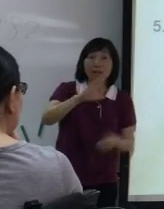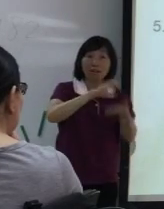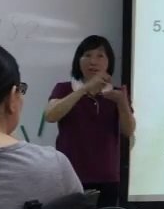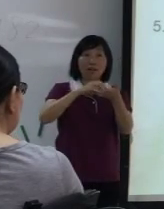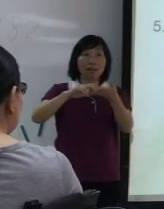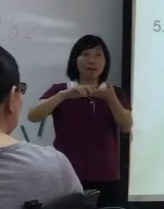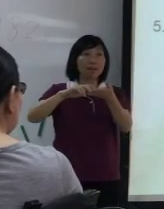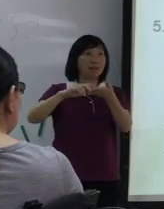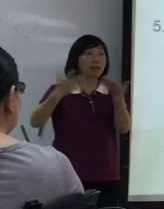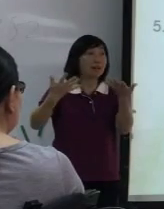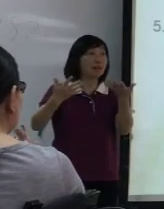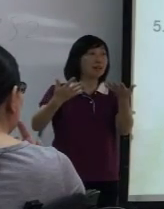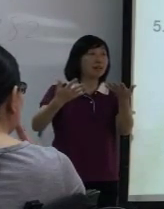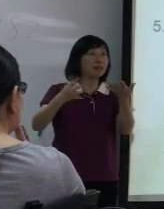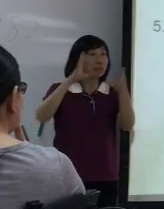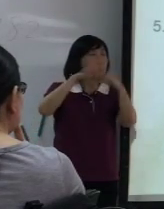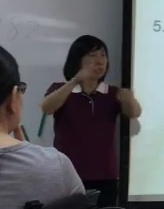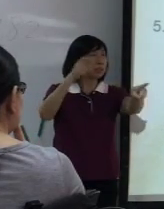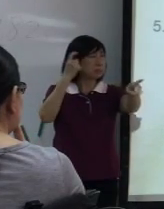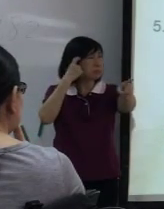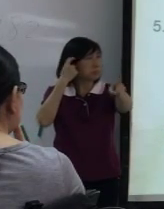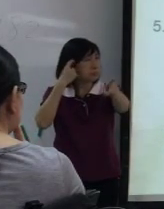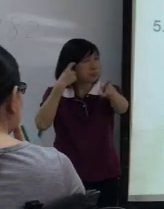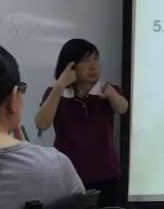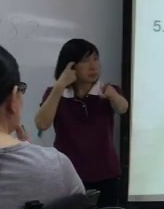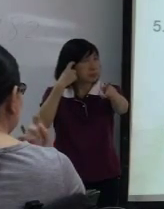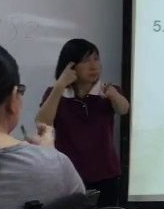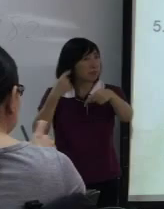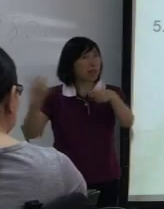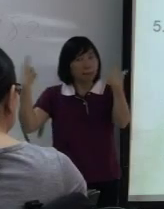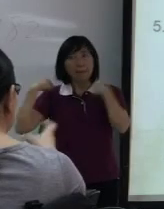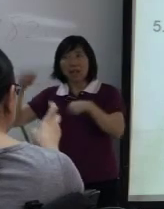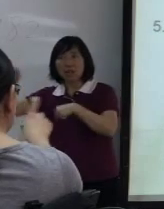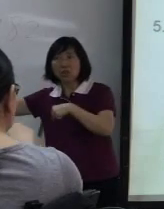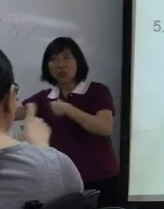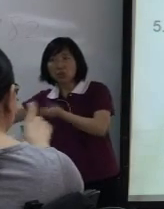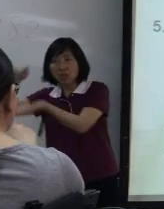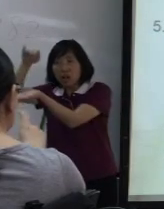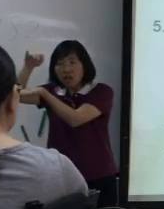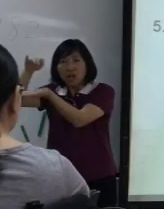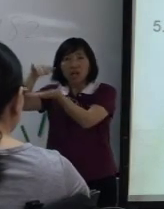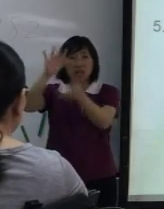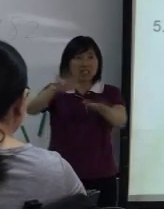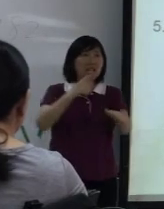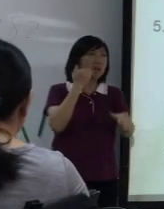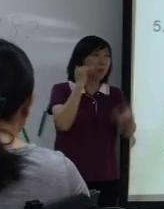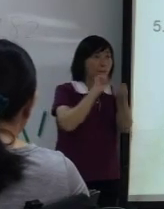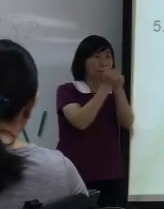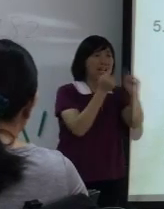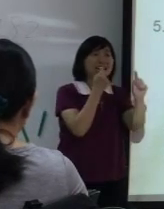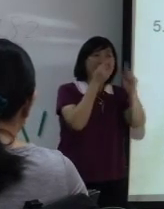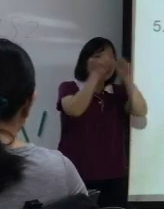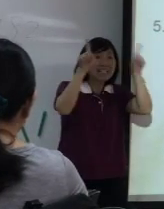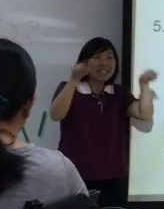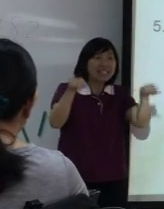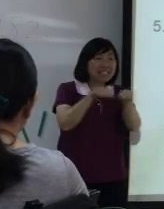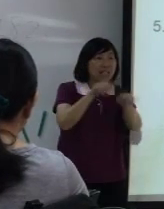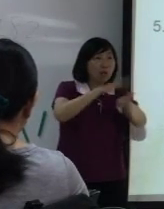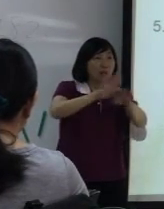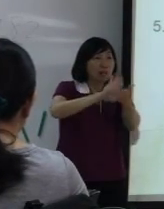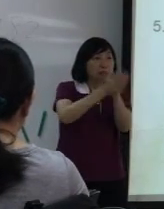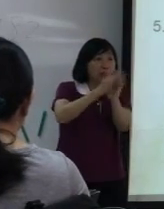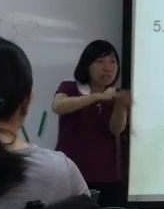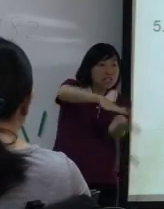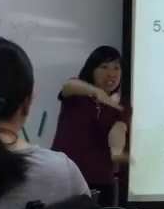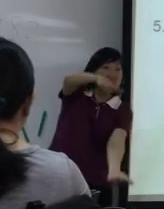15000个词汇，那请各位想象一下，如果把它做成纸本的话，它是不